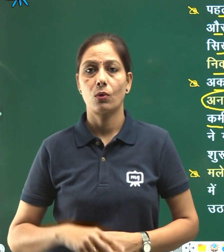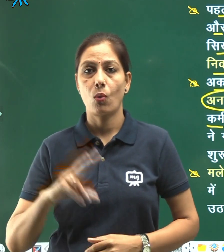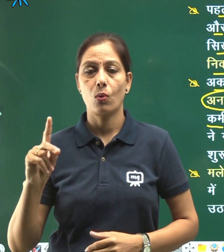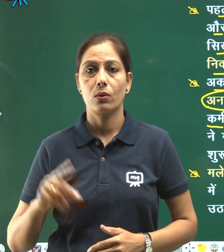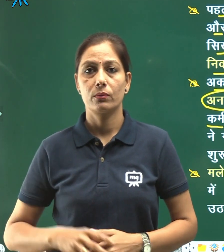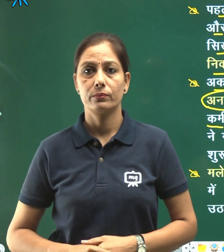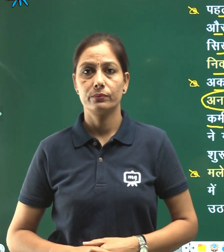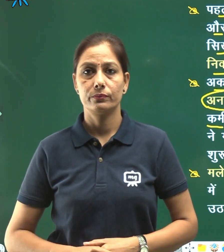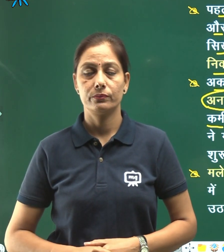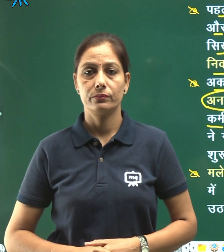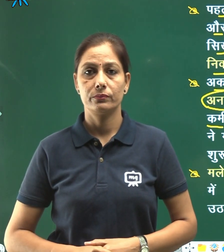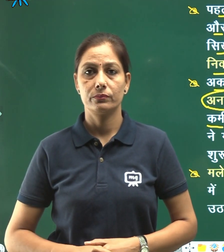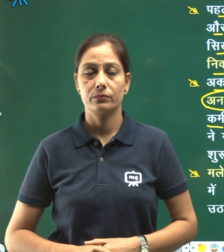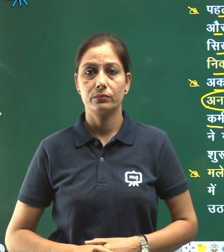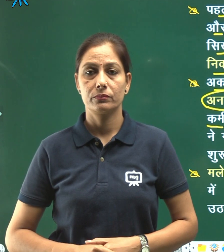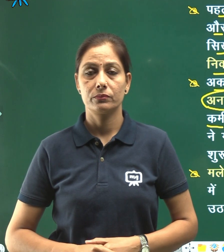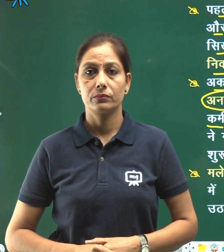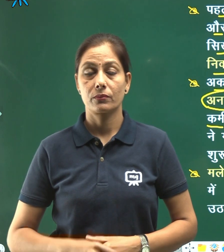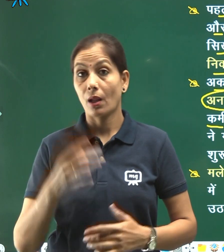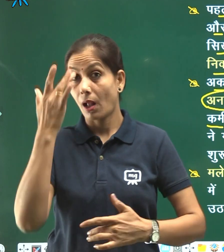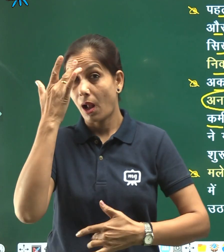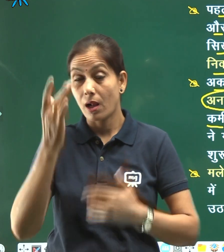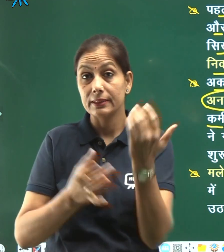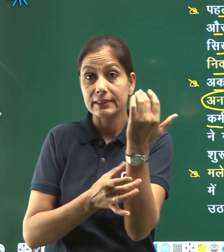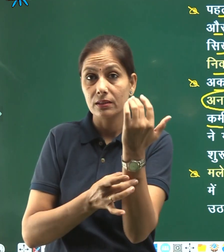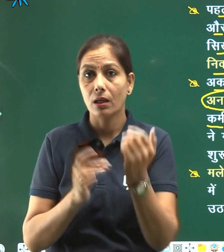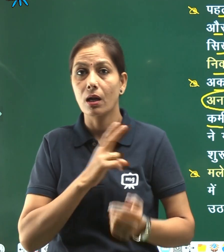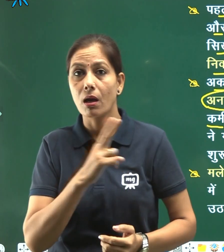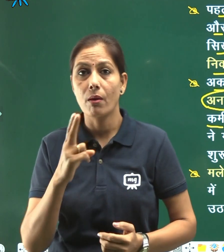और महामारी हैजे और मलेरिया ने